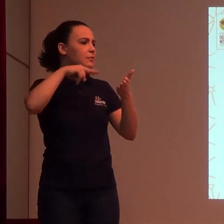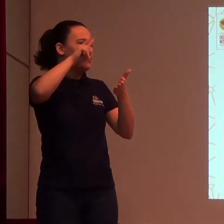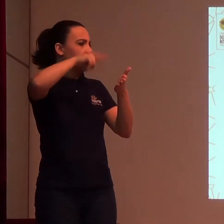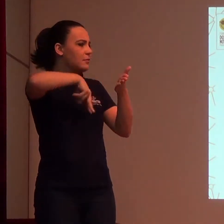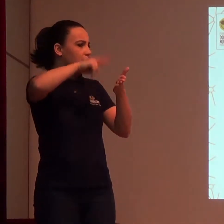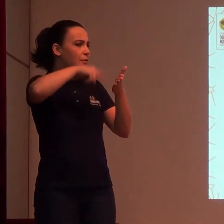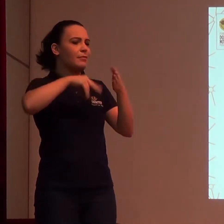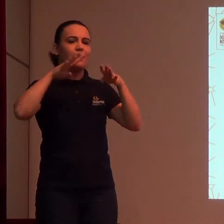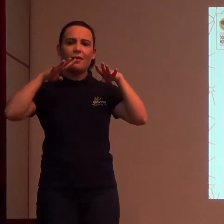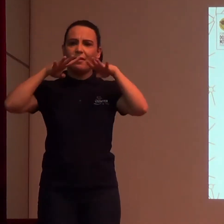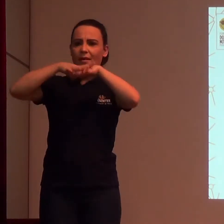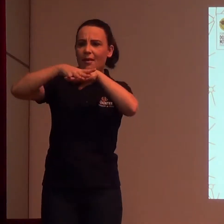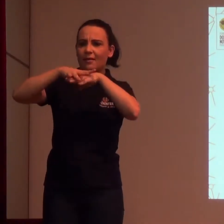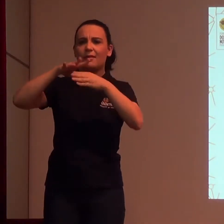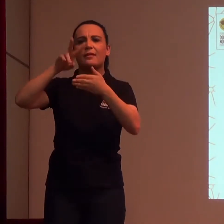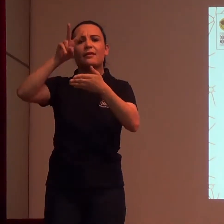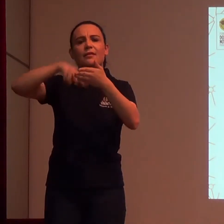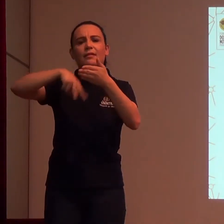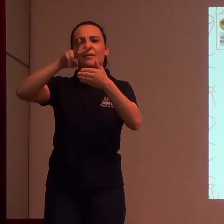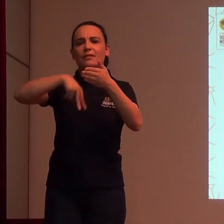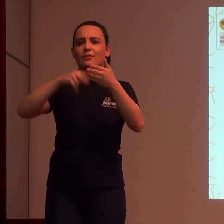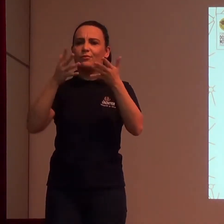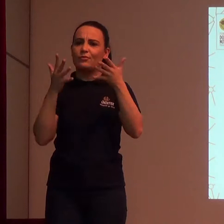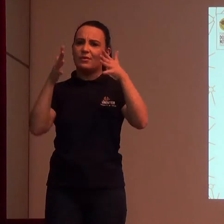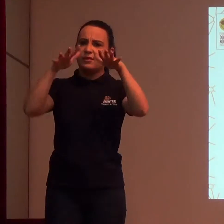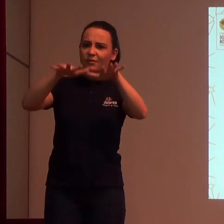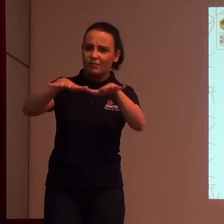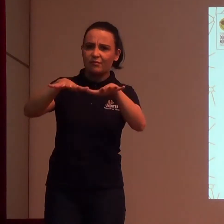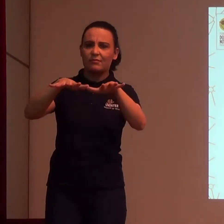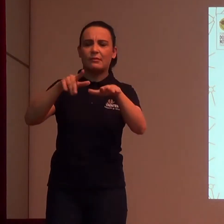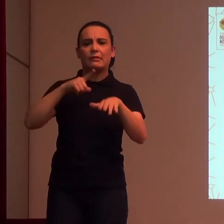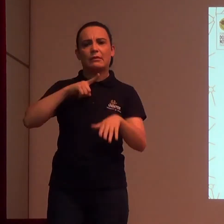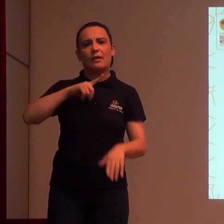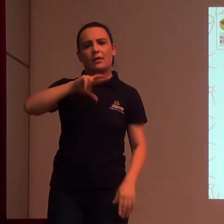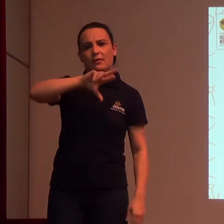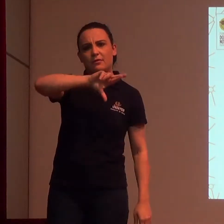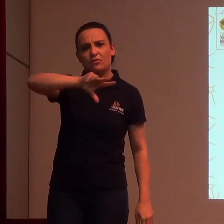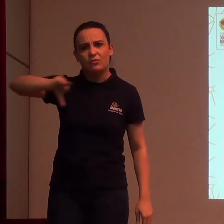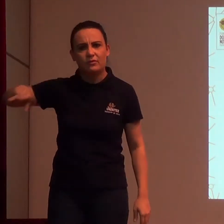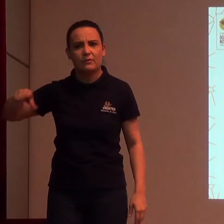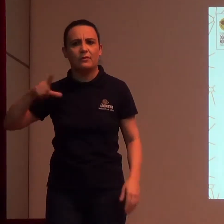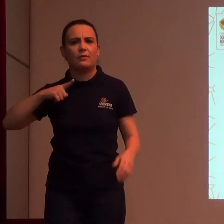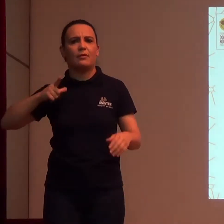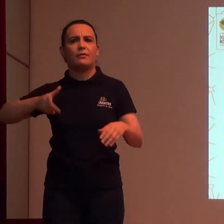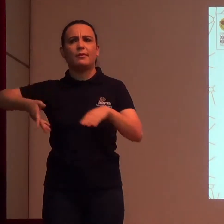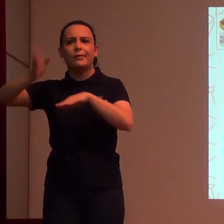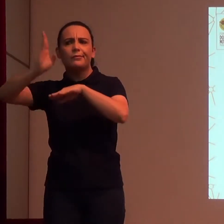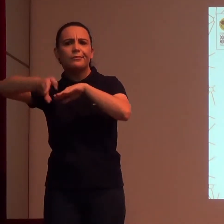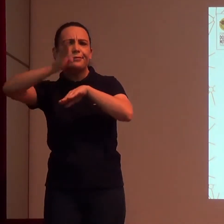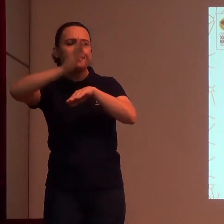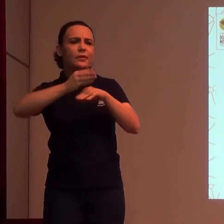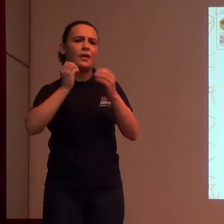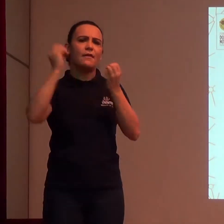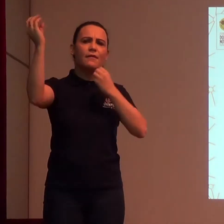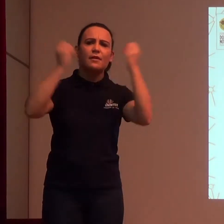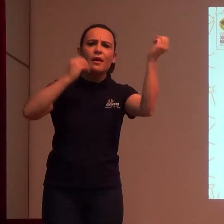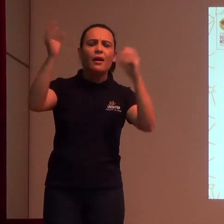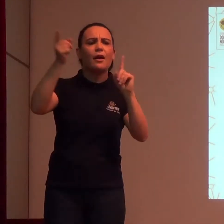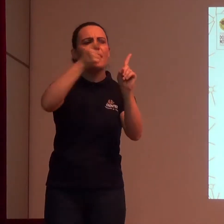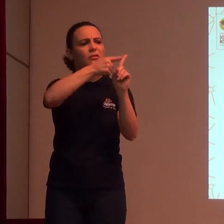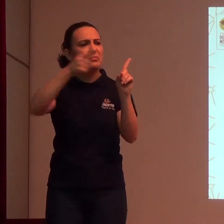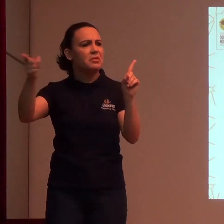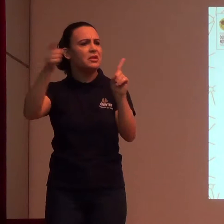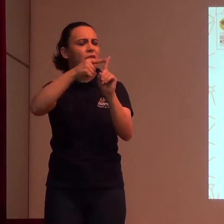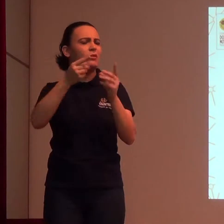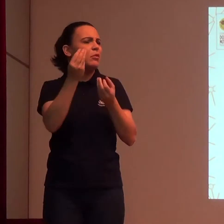Visto que a senhora comentou que fazem várias viagens periodicamente, assim. Então, como